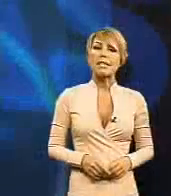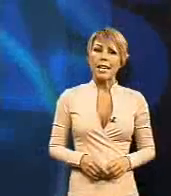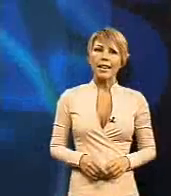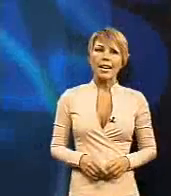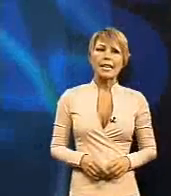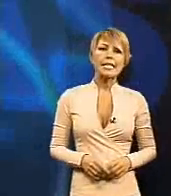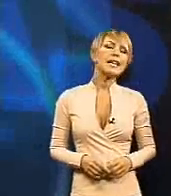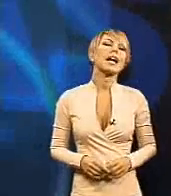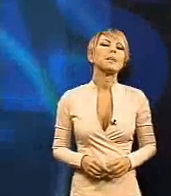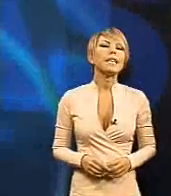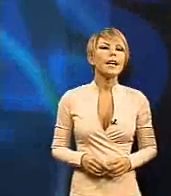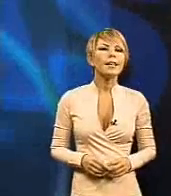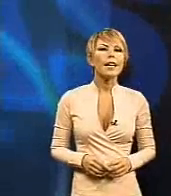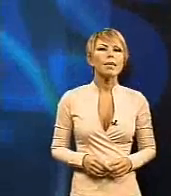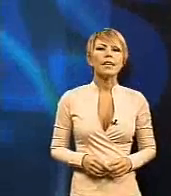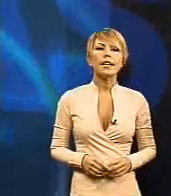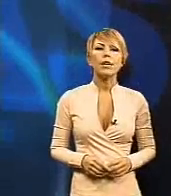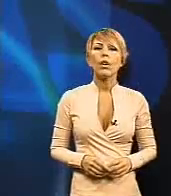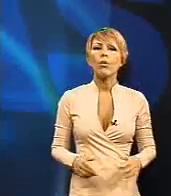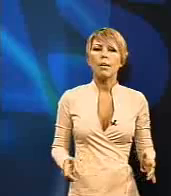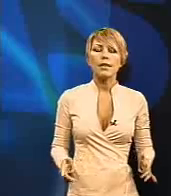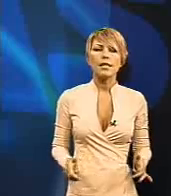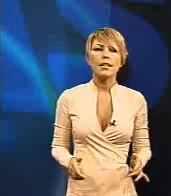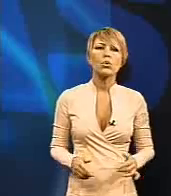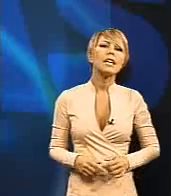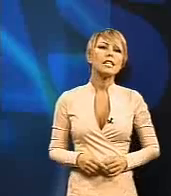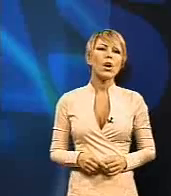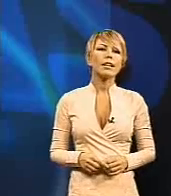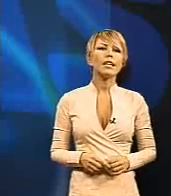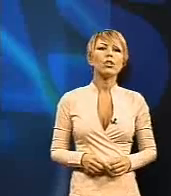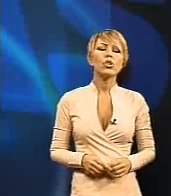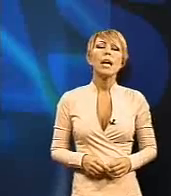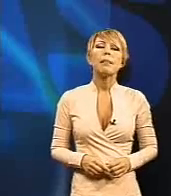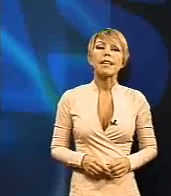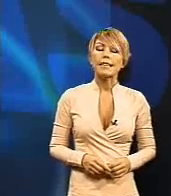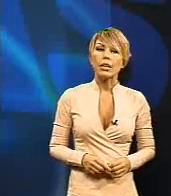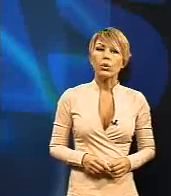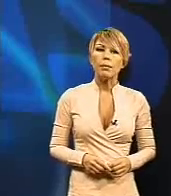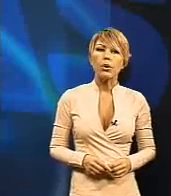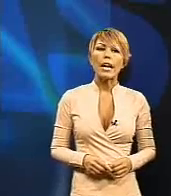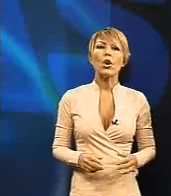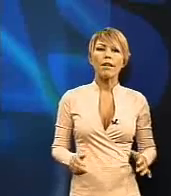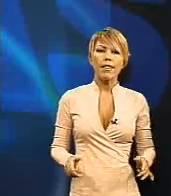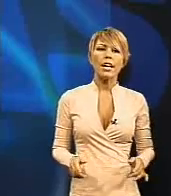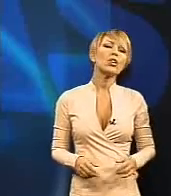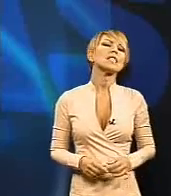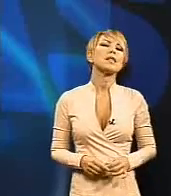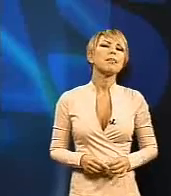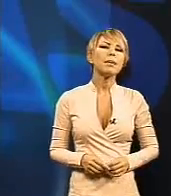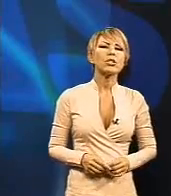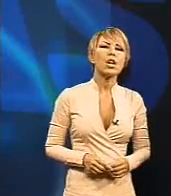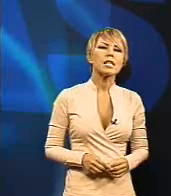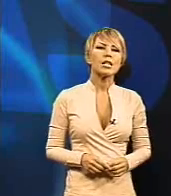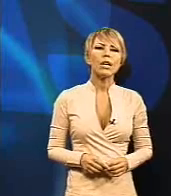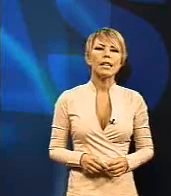Y a pesar de la crisis, la capital gaditana mantiene una buena marcha de sus ingresos adquiridos mediante el turismo. En lo que va de año, casi